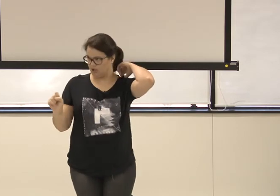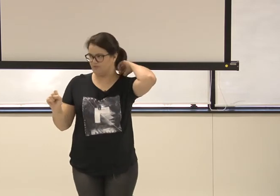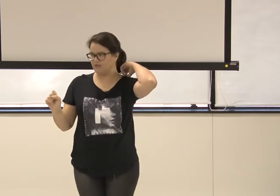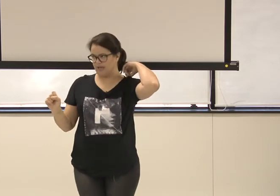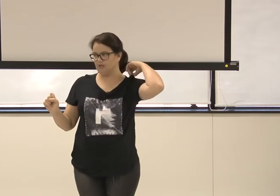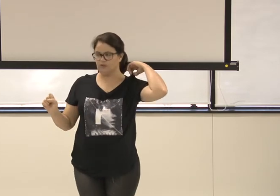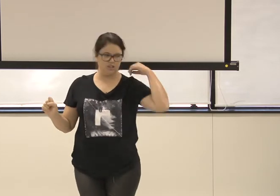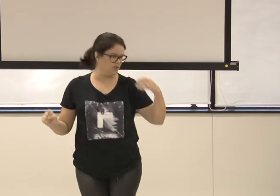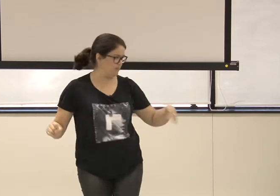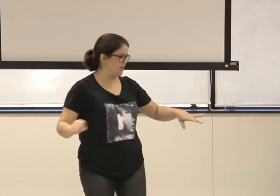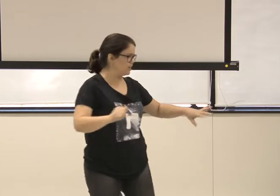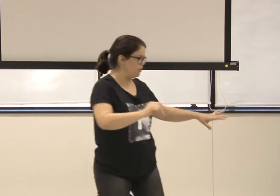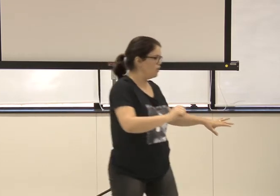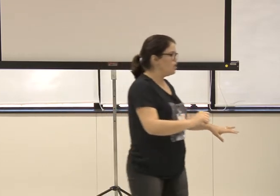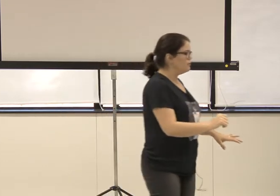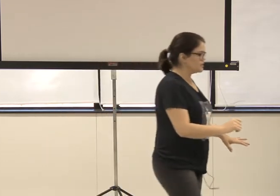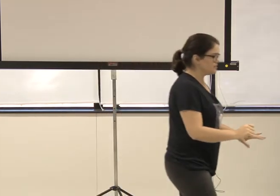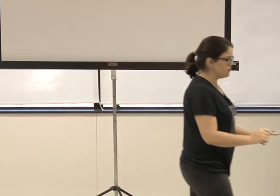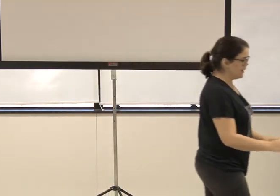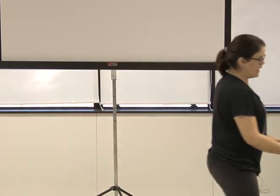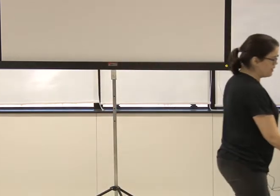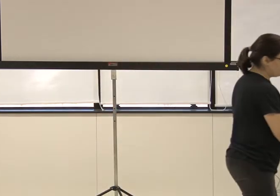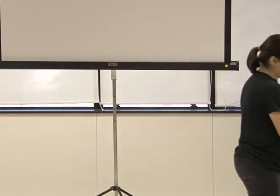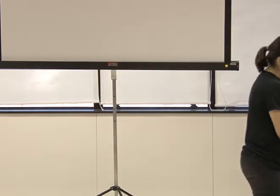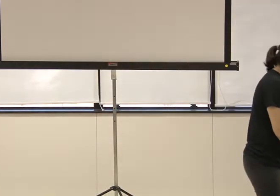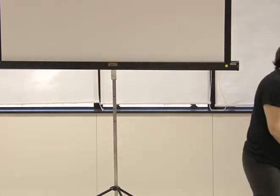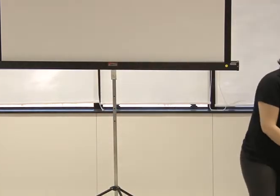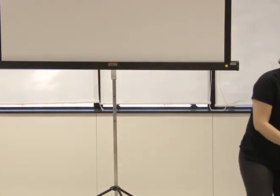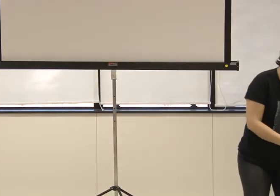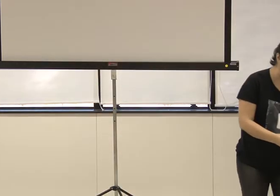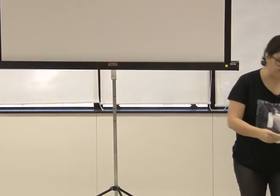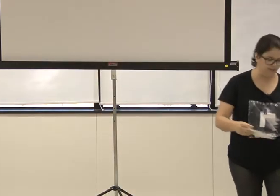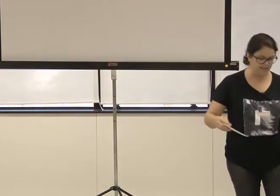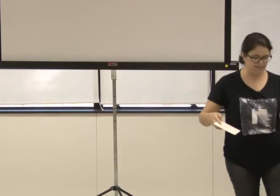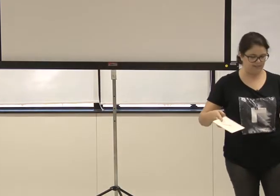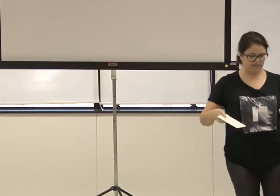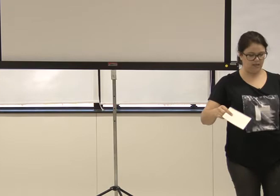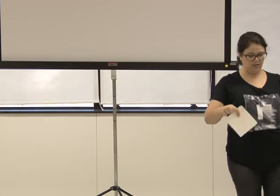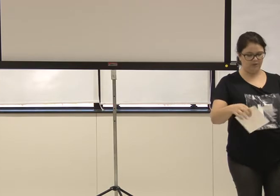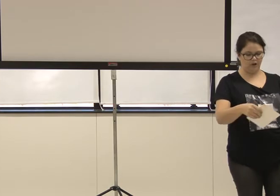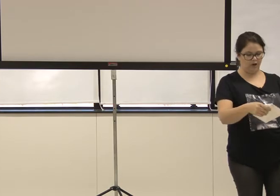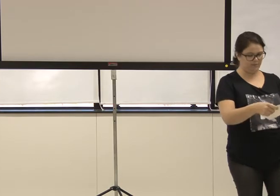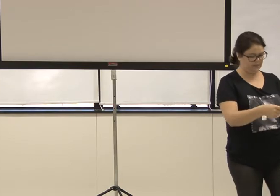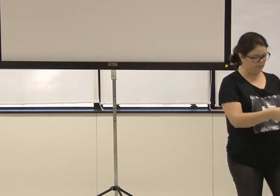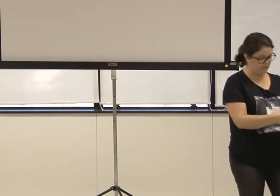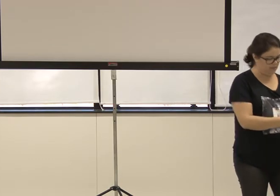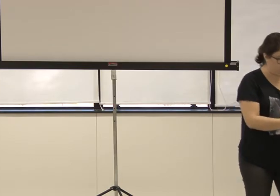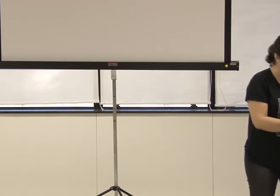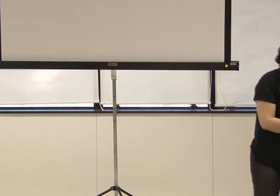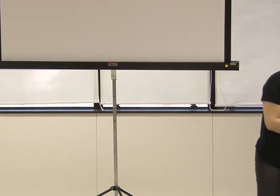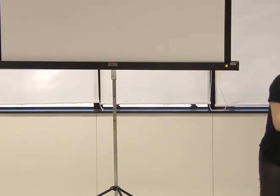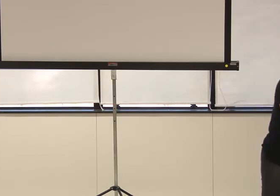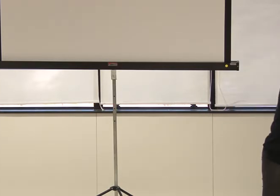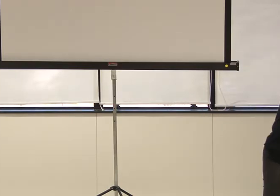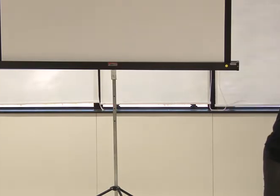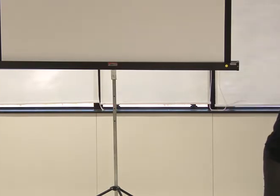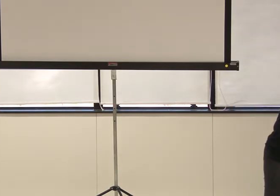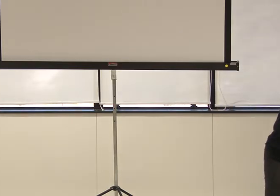ser redundante também. Então, vocês vão pegar frases dentro desses envelopes aqui, que vocês